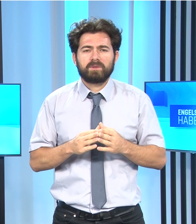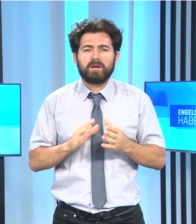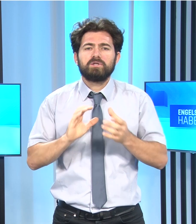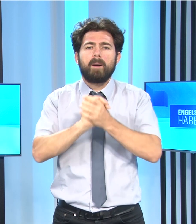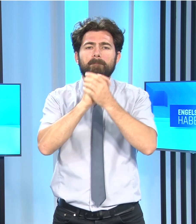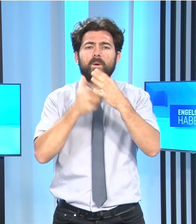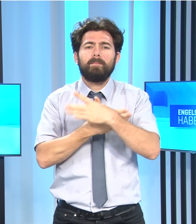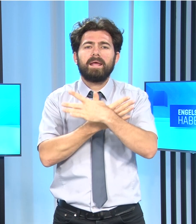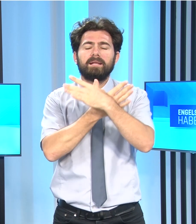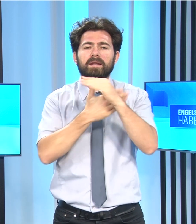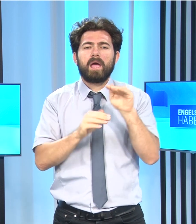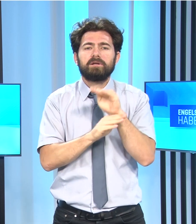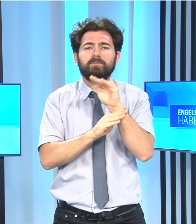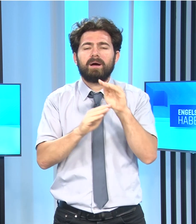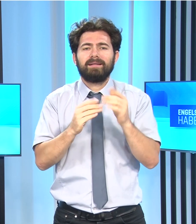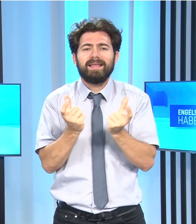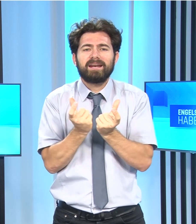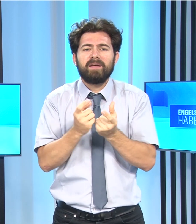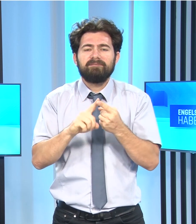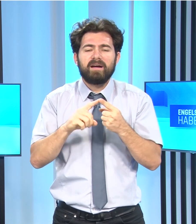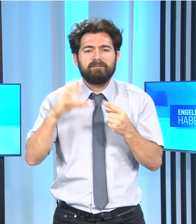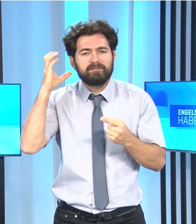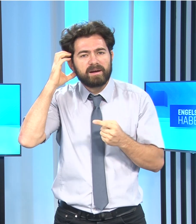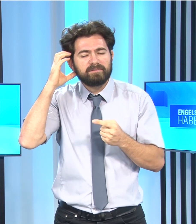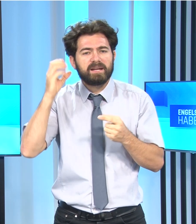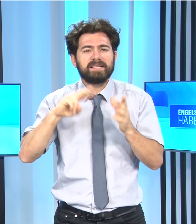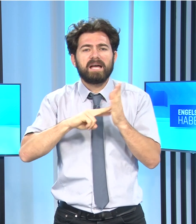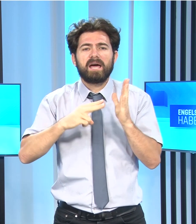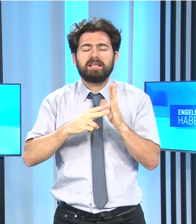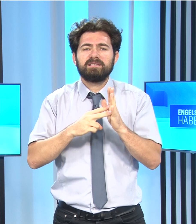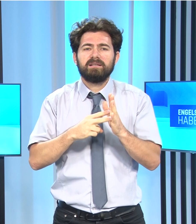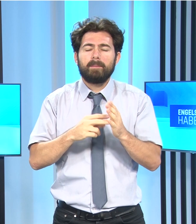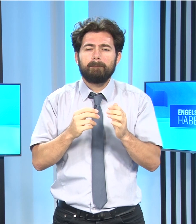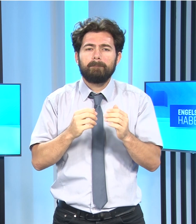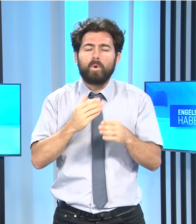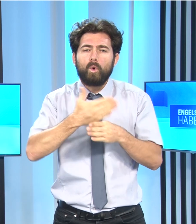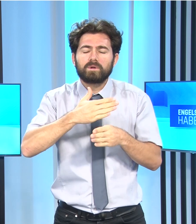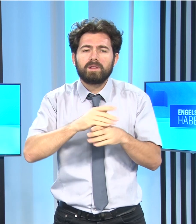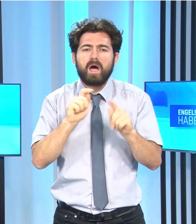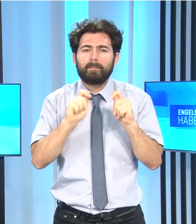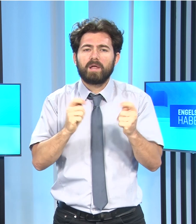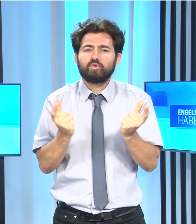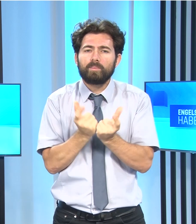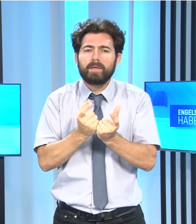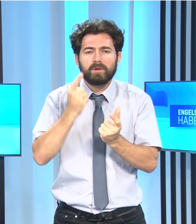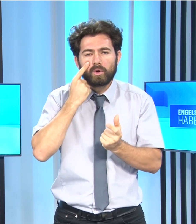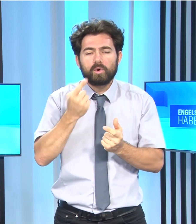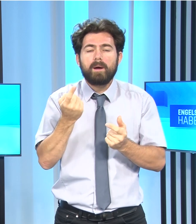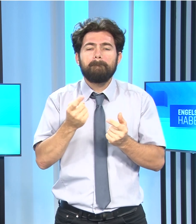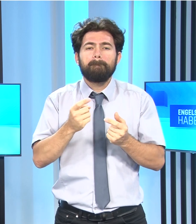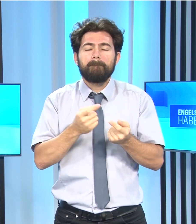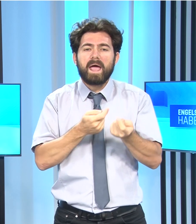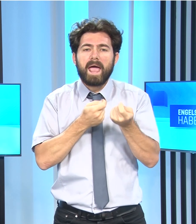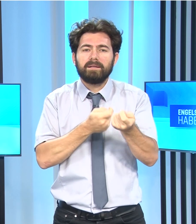Şampiyon Melekleri Yaşatma Derneği ve Evkaf ortaklığında yapılan toplantı sonucunda burs kriterleri